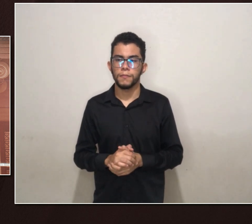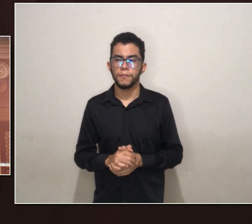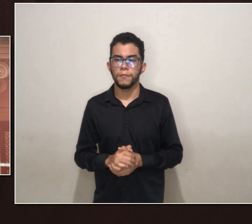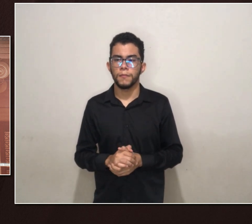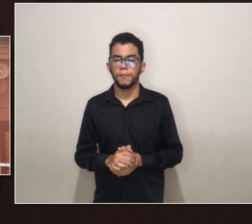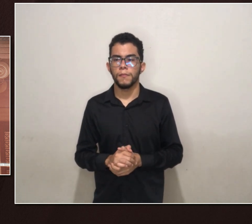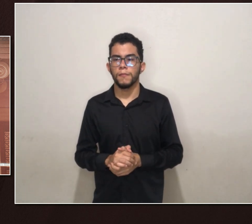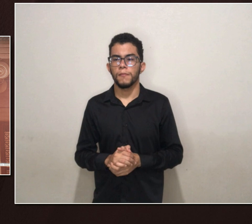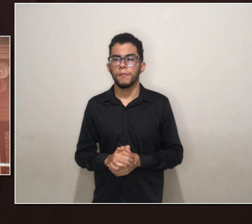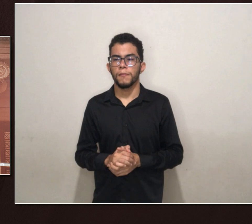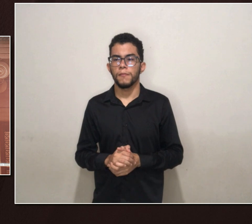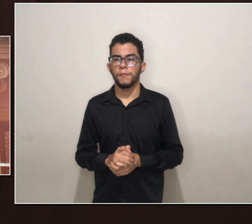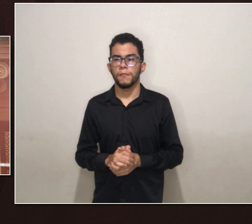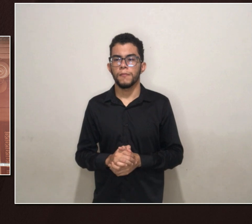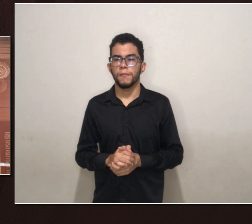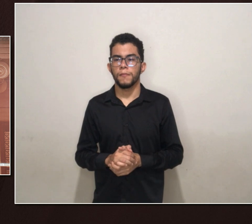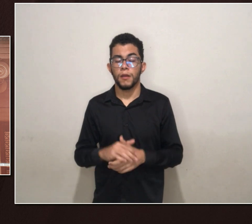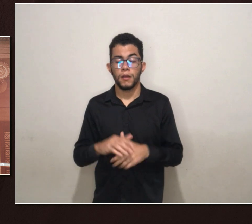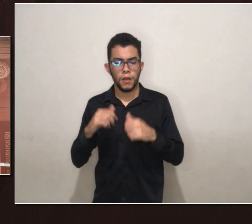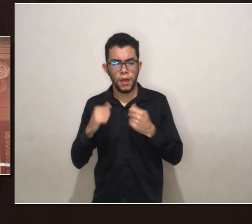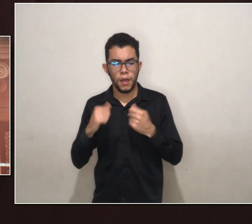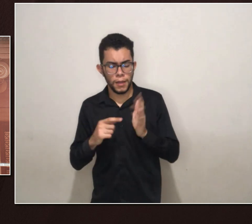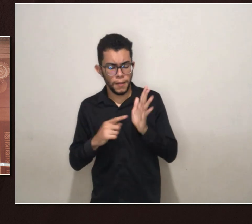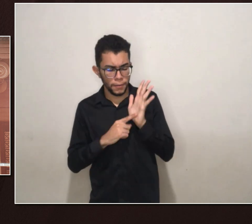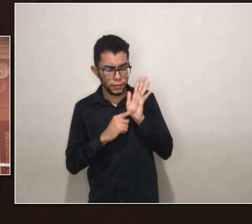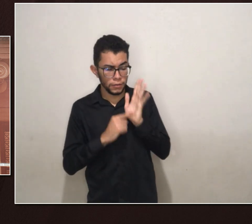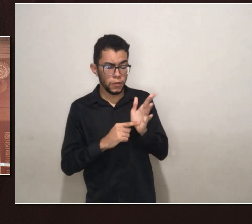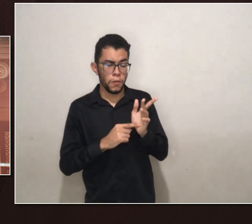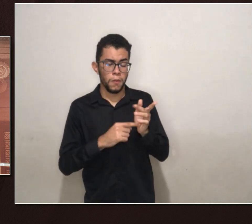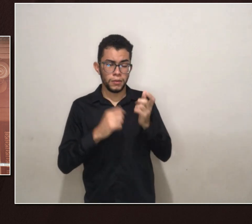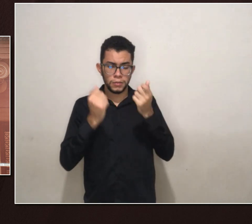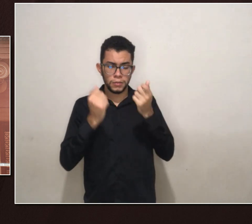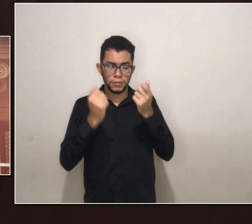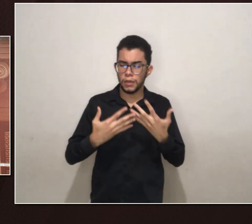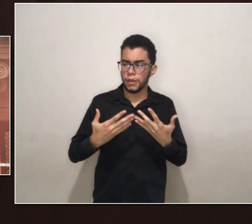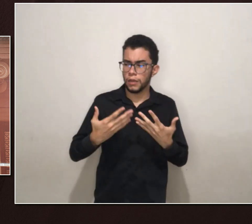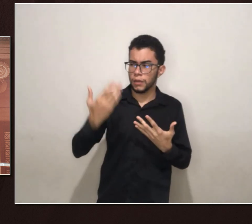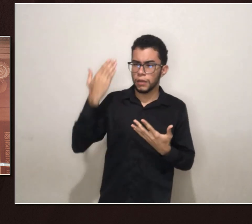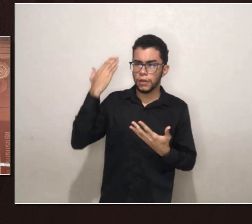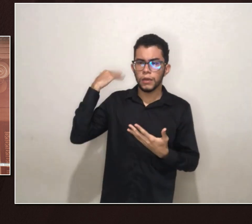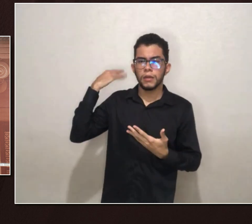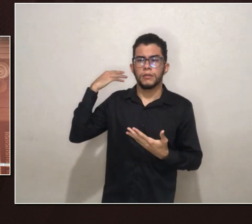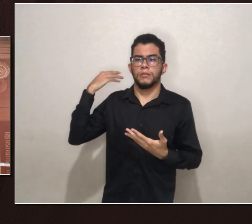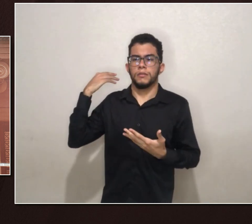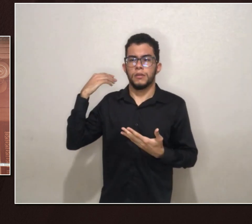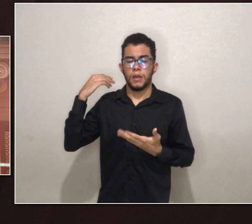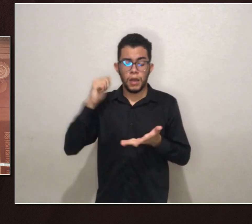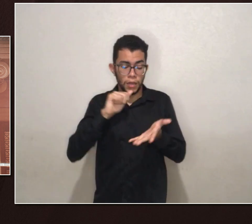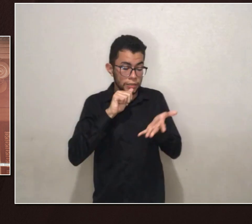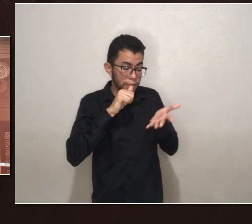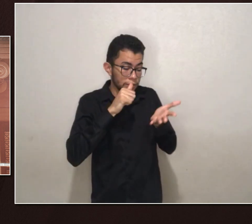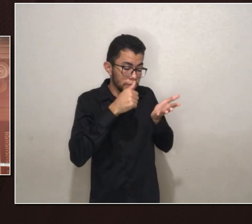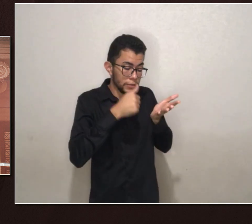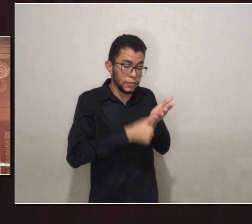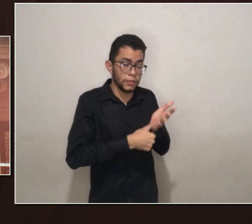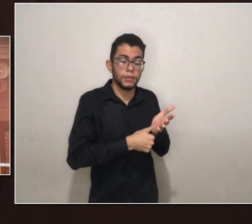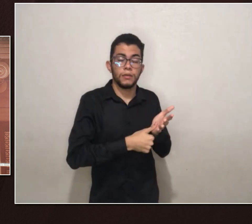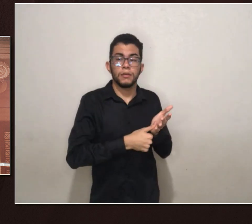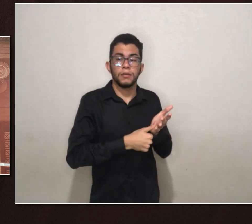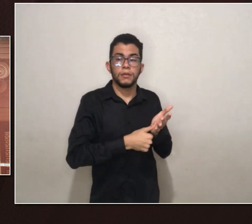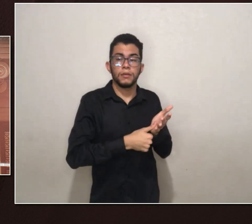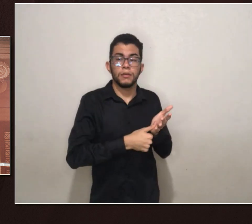um significado profético. Elas foram selecionadas entre muitas, dispostas